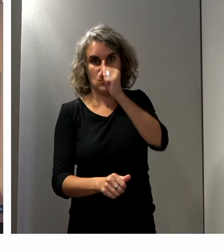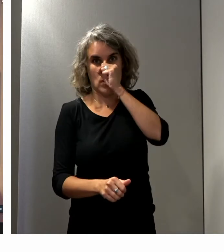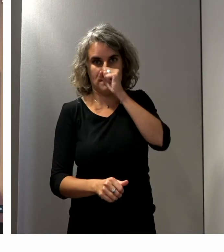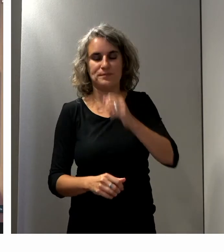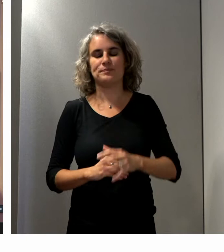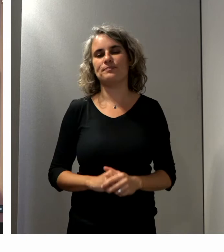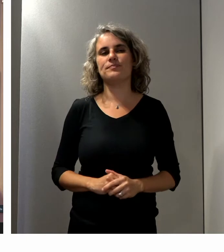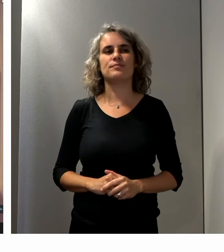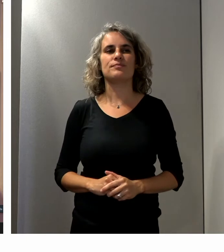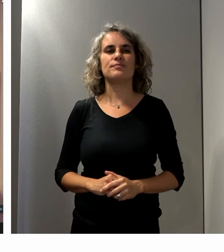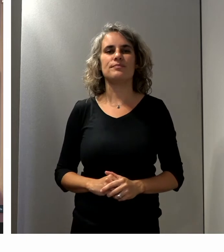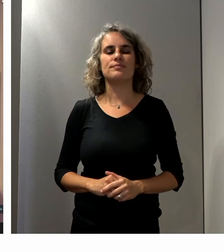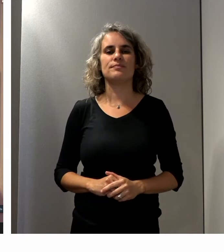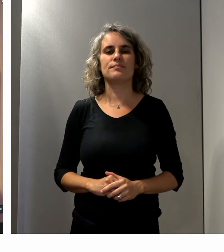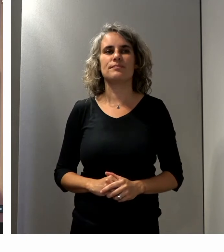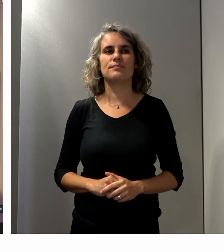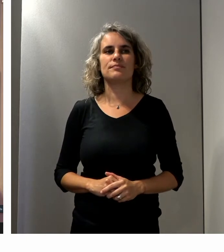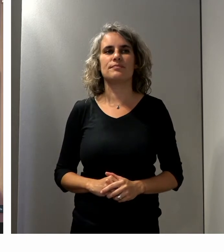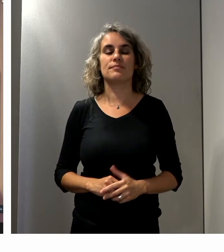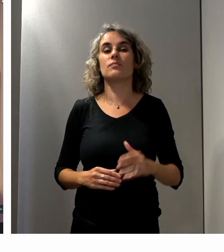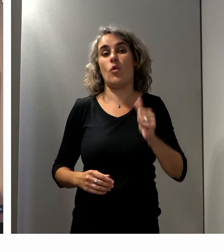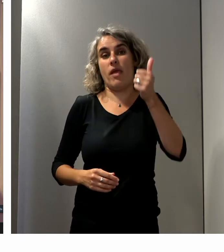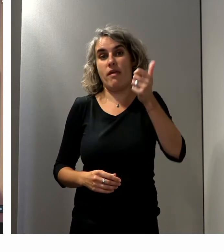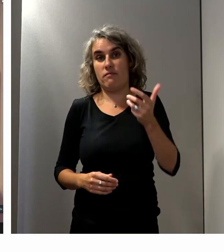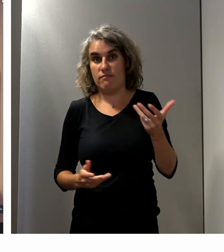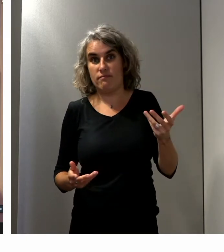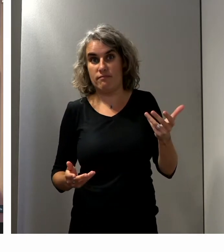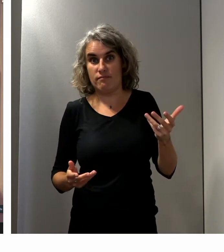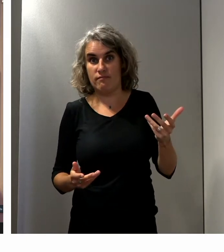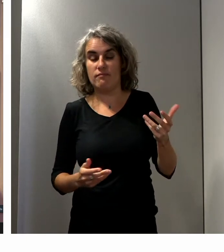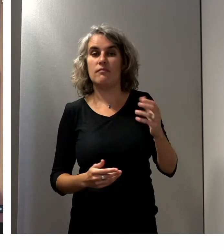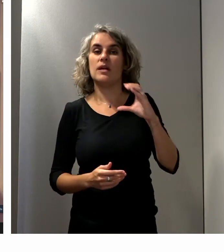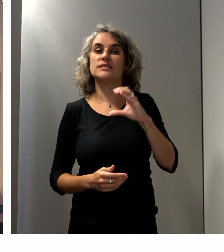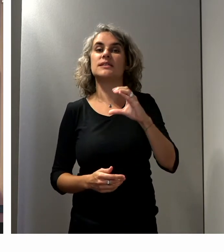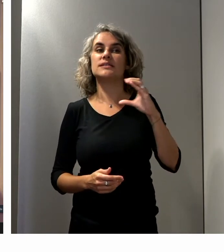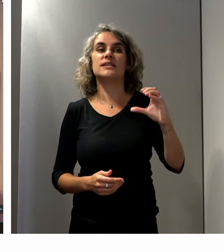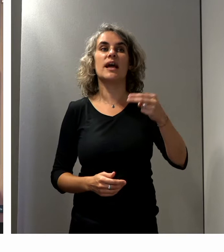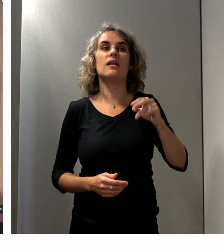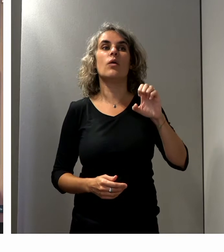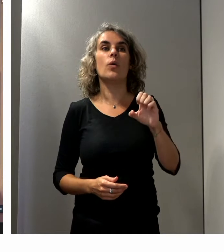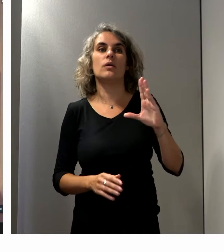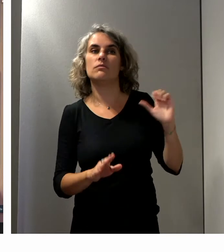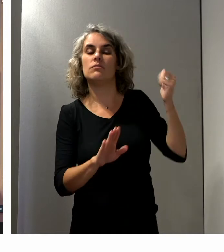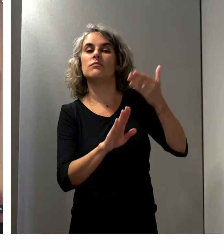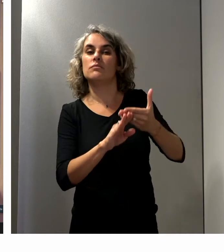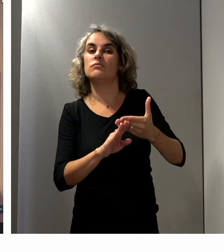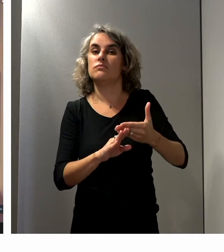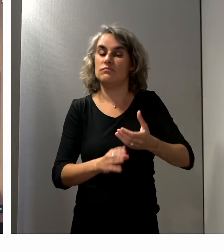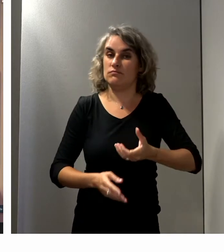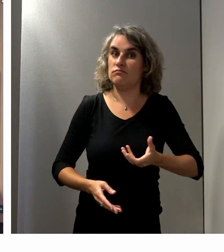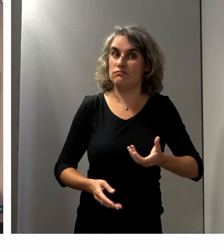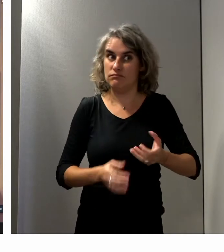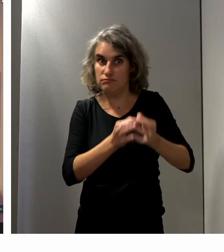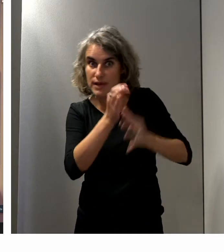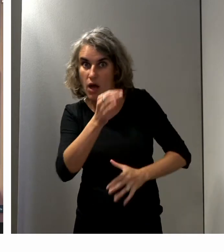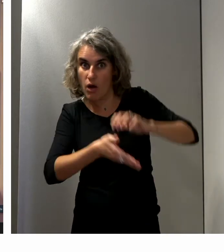commencerai par nos attentes, en tout cas, des travaux du CCNE, pour lequel nous avons d'ailleurs été auditionnés. Hein,